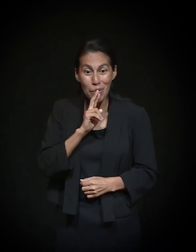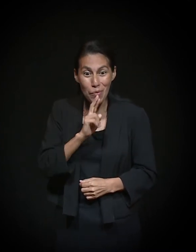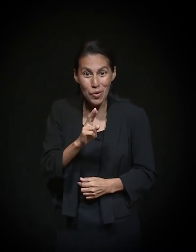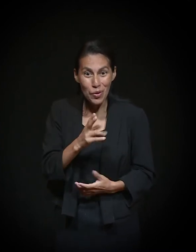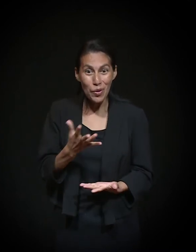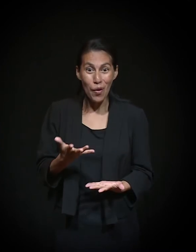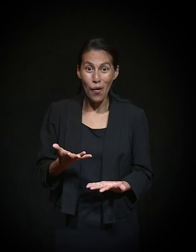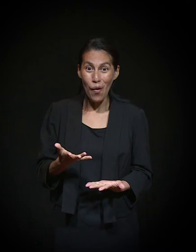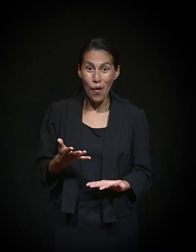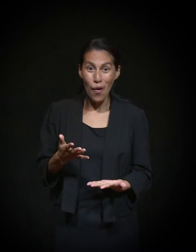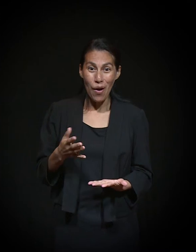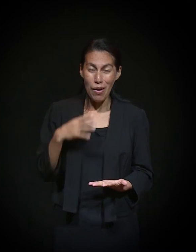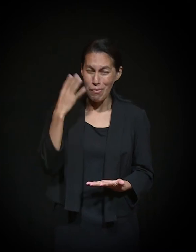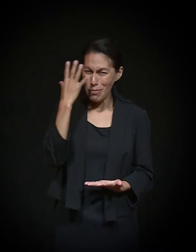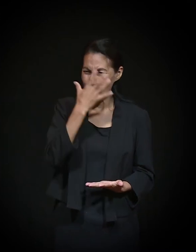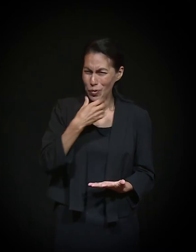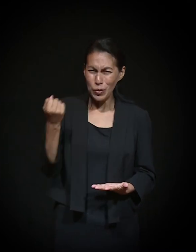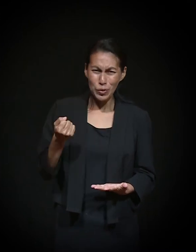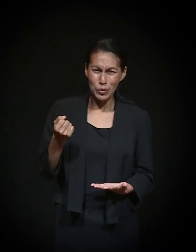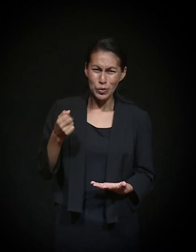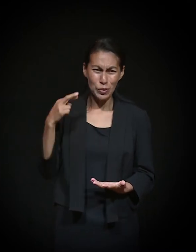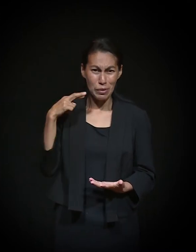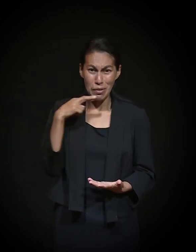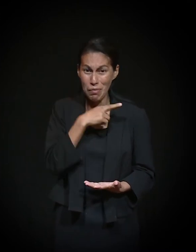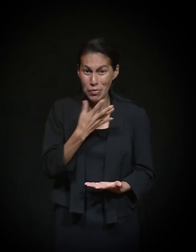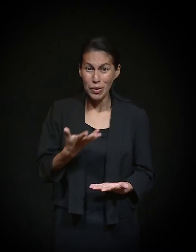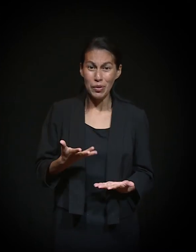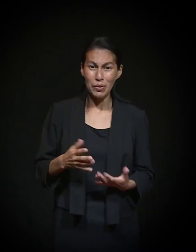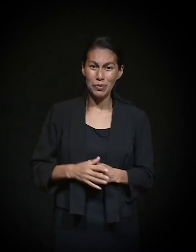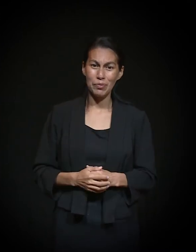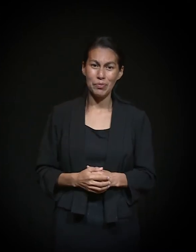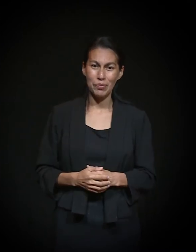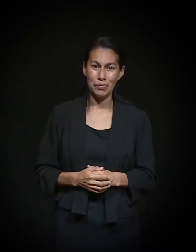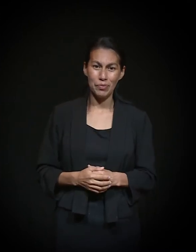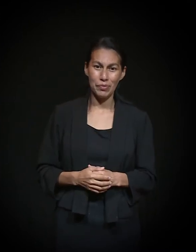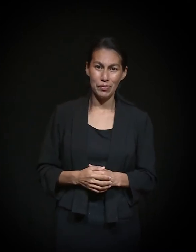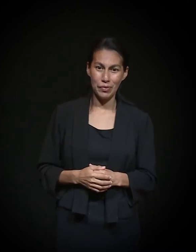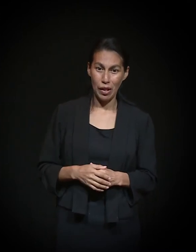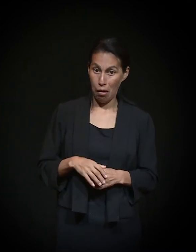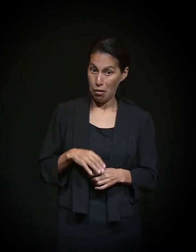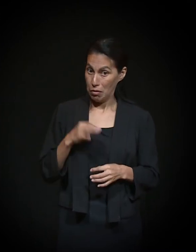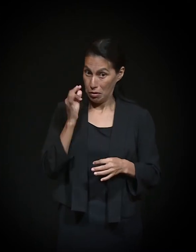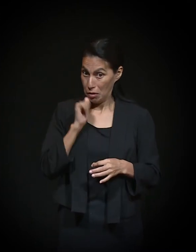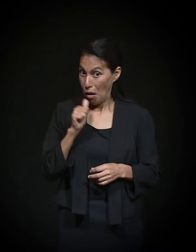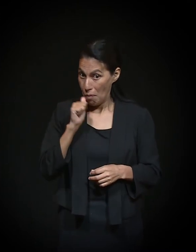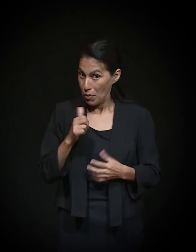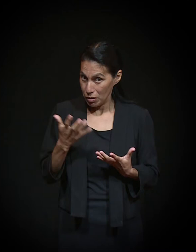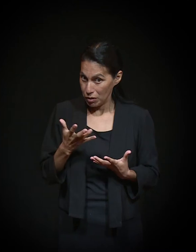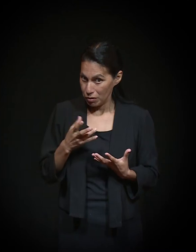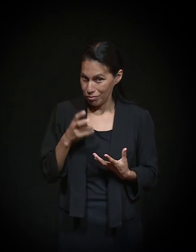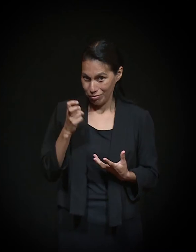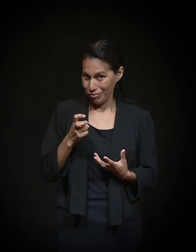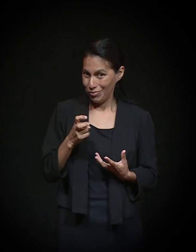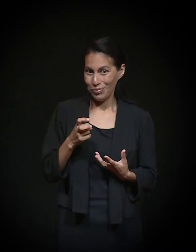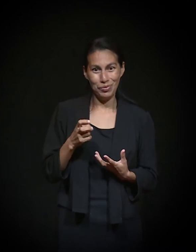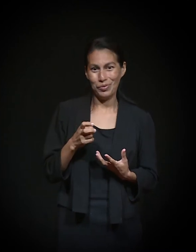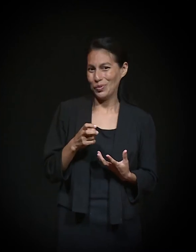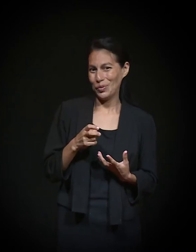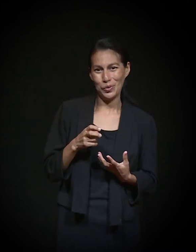Entonces, conquistaste la razón de una manera extraordinaria, porque no es que la alcance por un